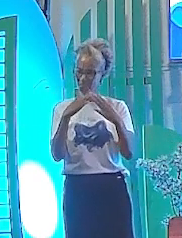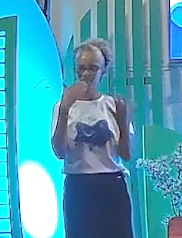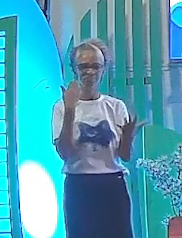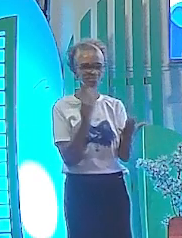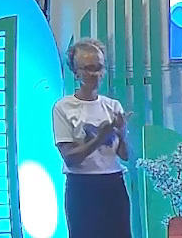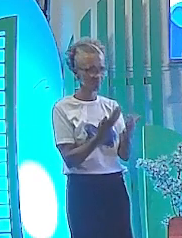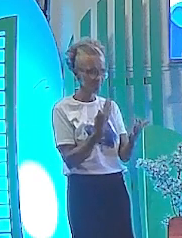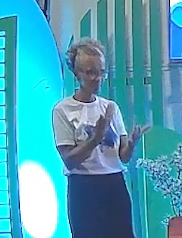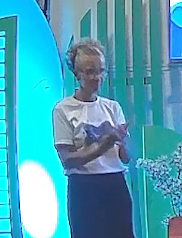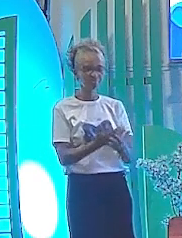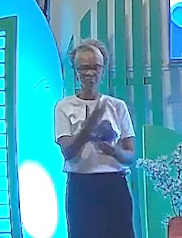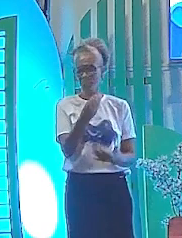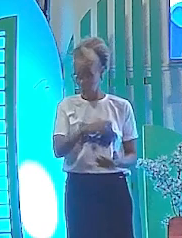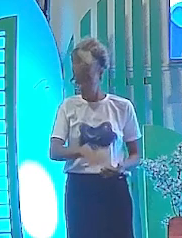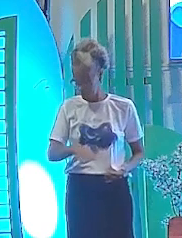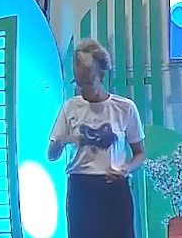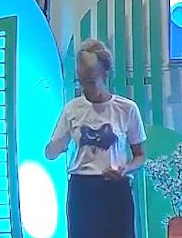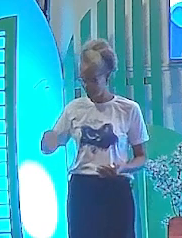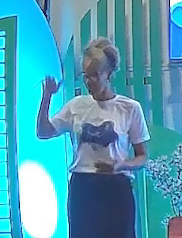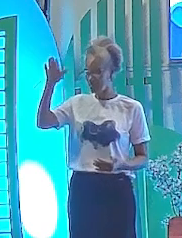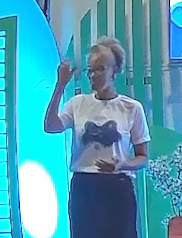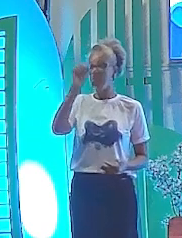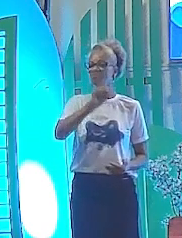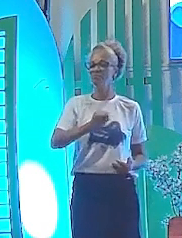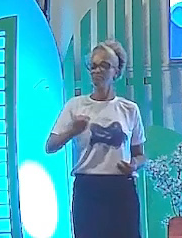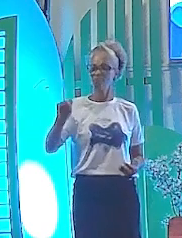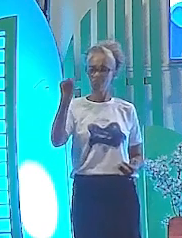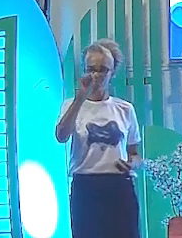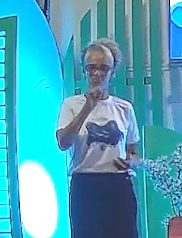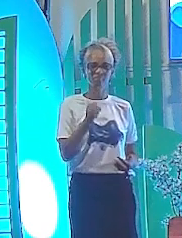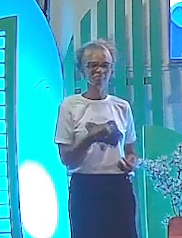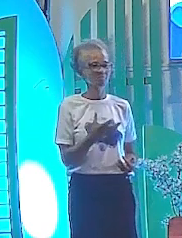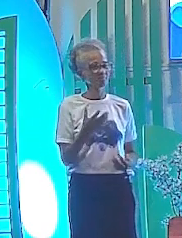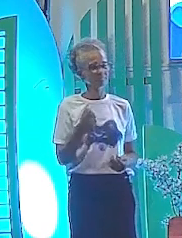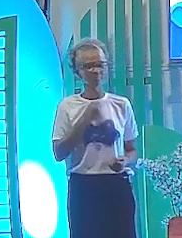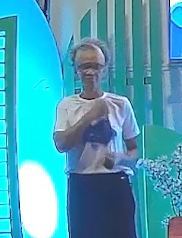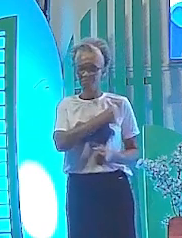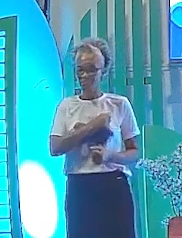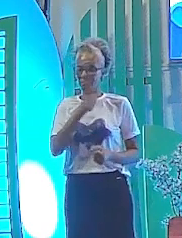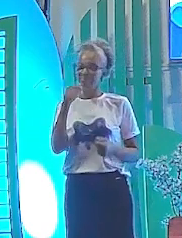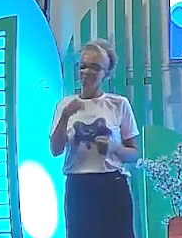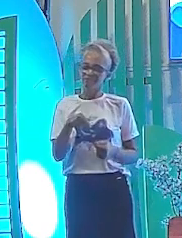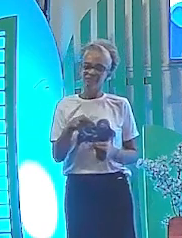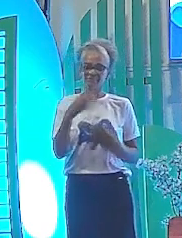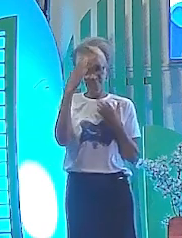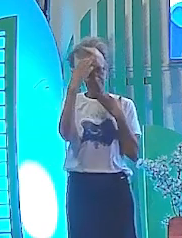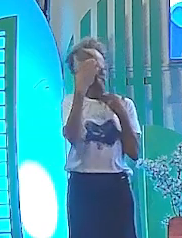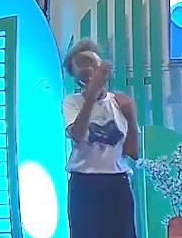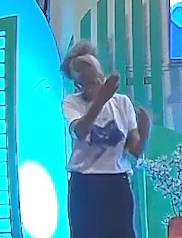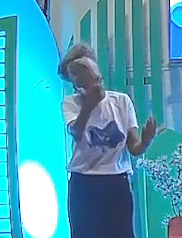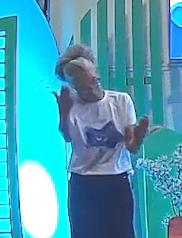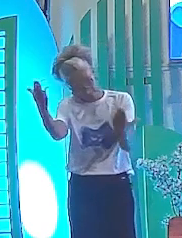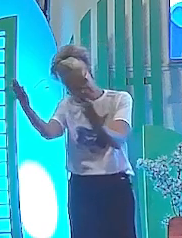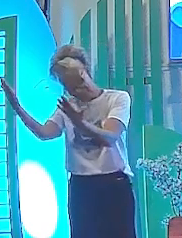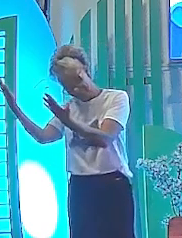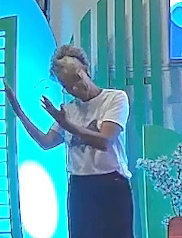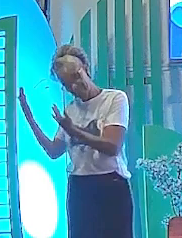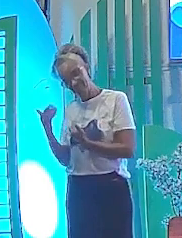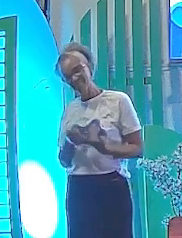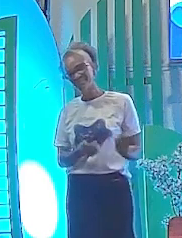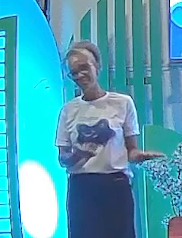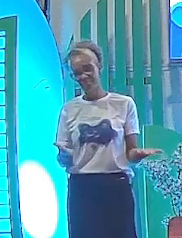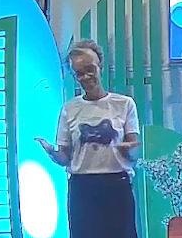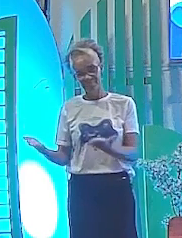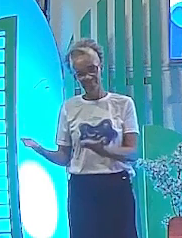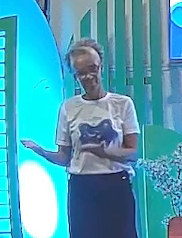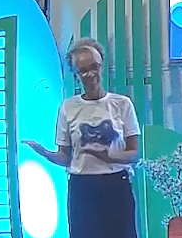alunos, crianças e jovens. E a gente está aqui realmente assim para agradecer a vocês, a presença de vocês e